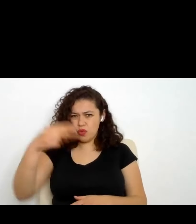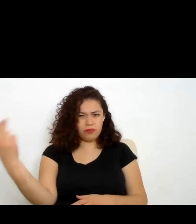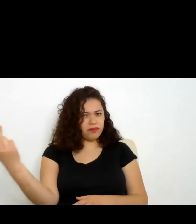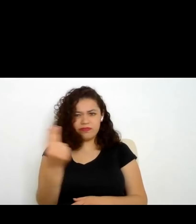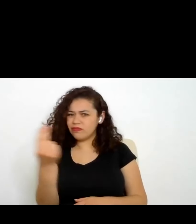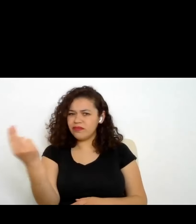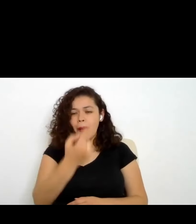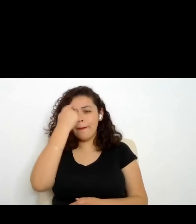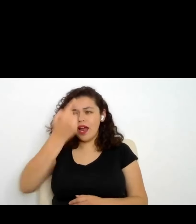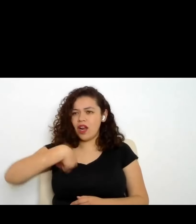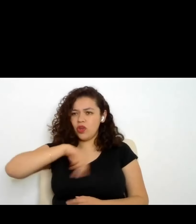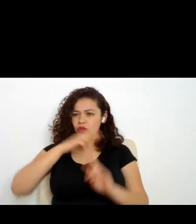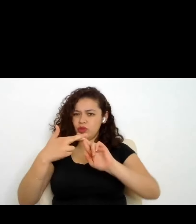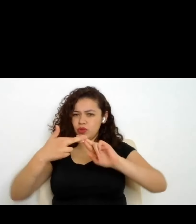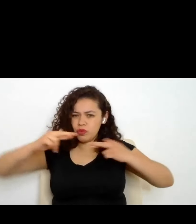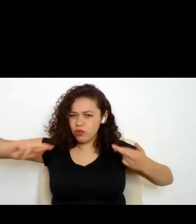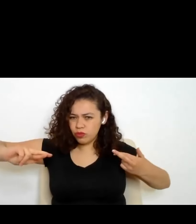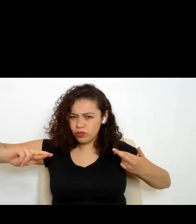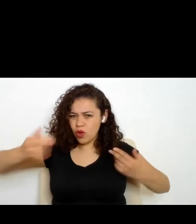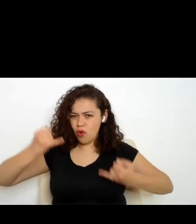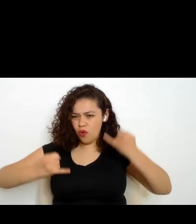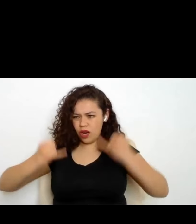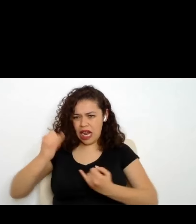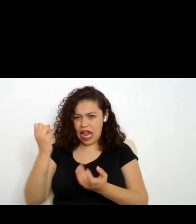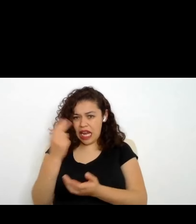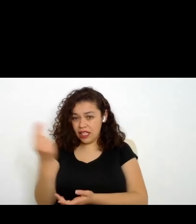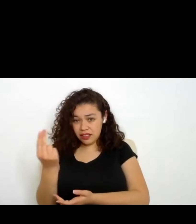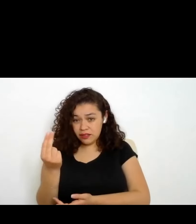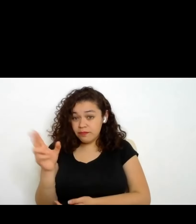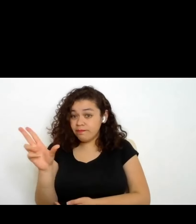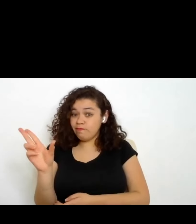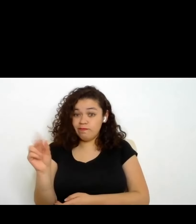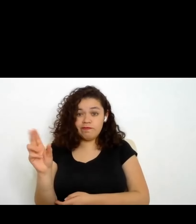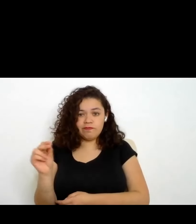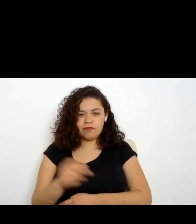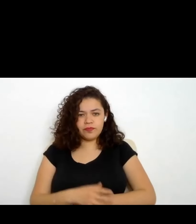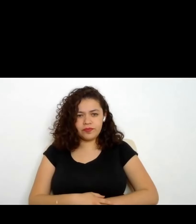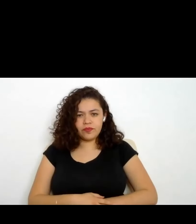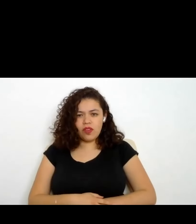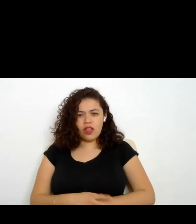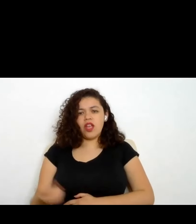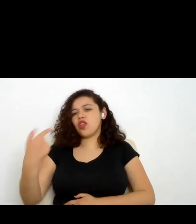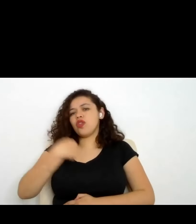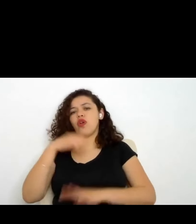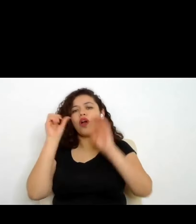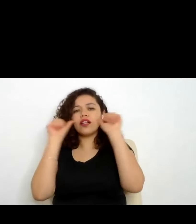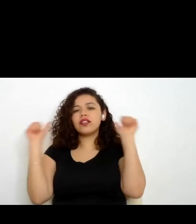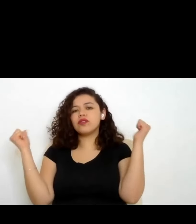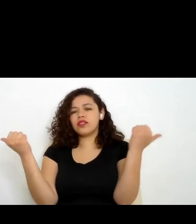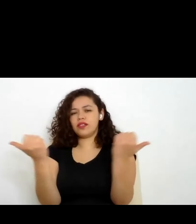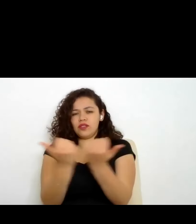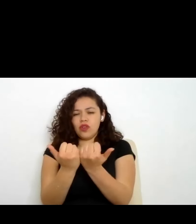que tú y yo tengamos esa relación jurídica. Si yo soy una asociación y voy